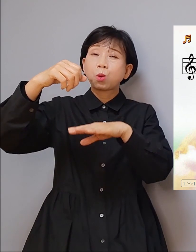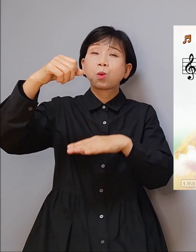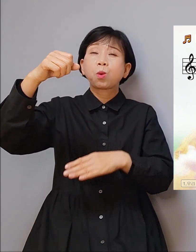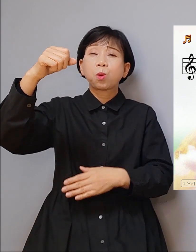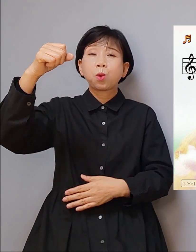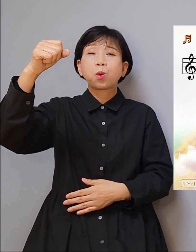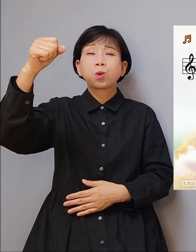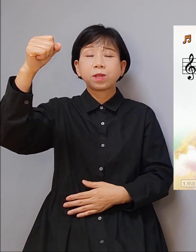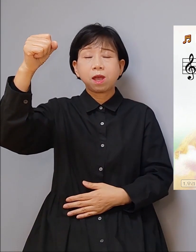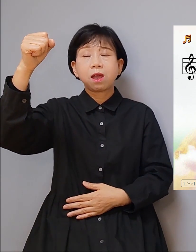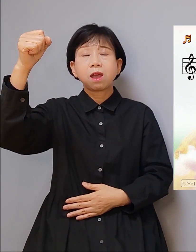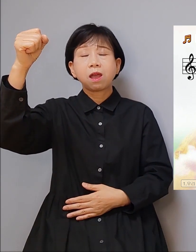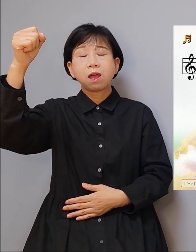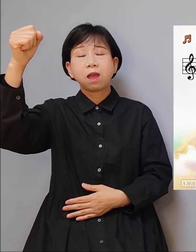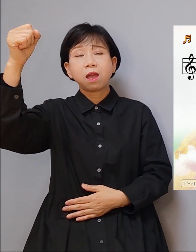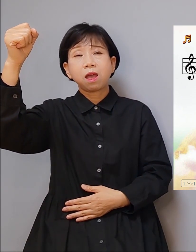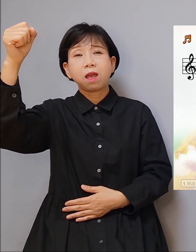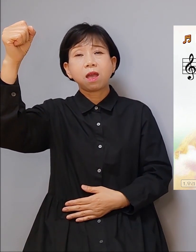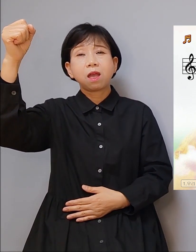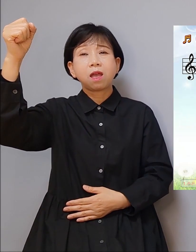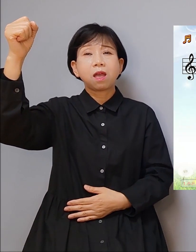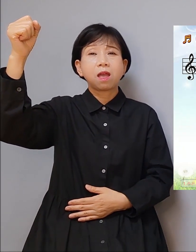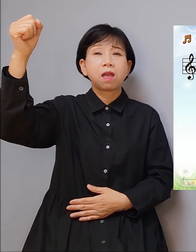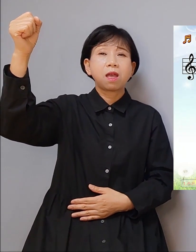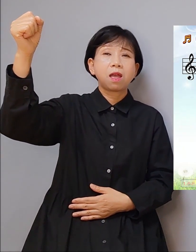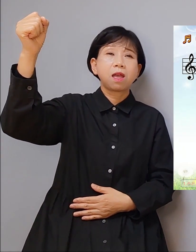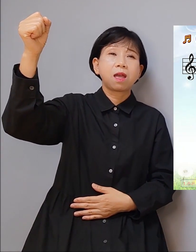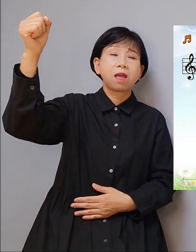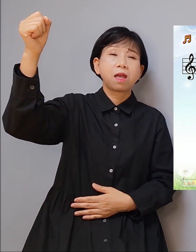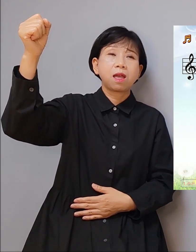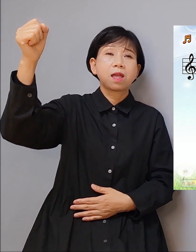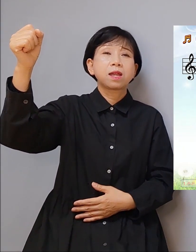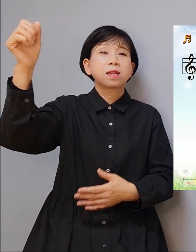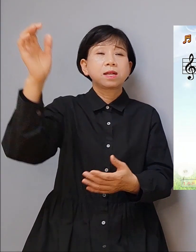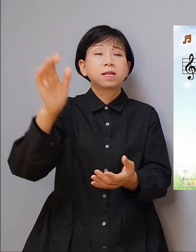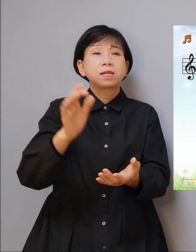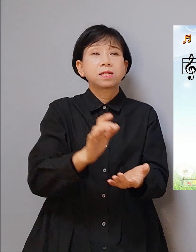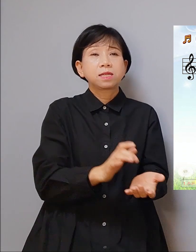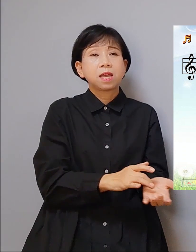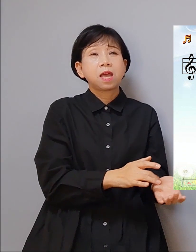이토다.